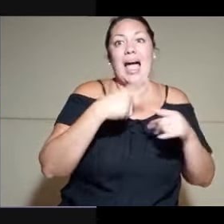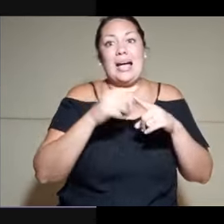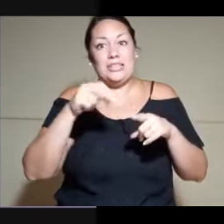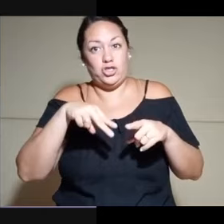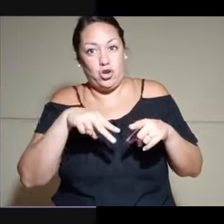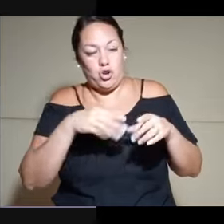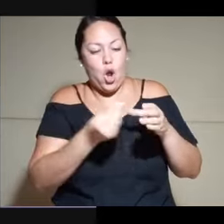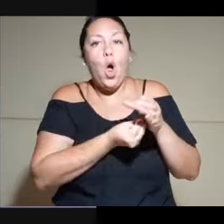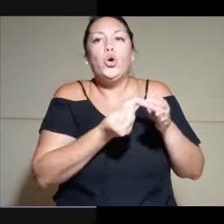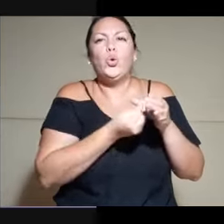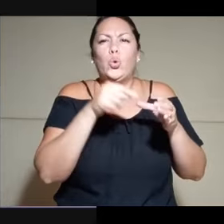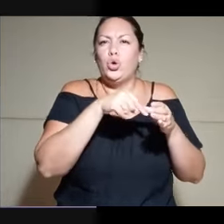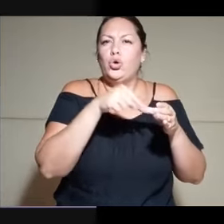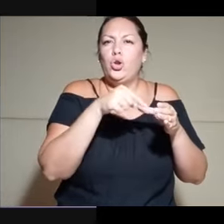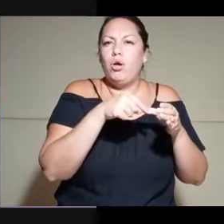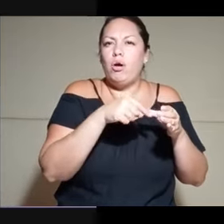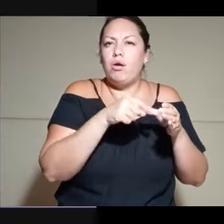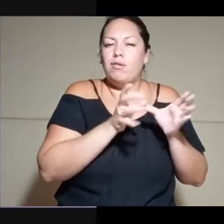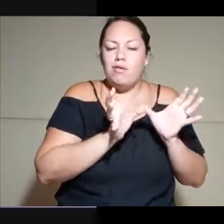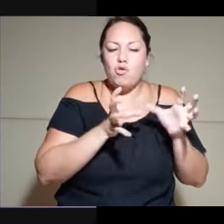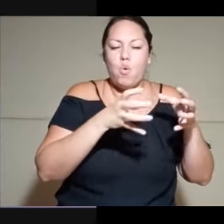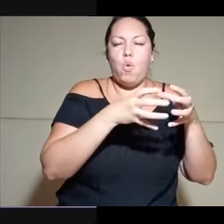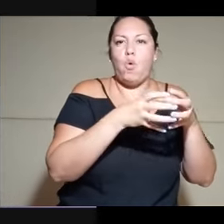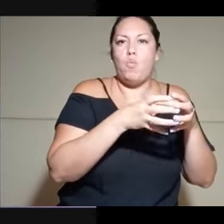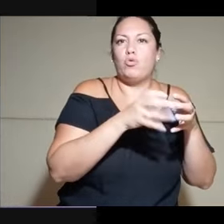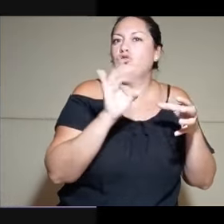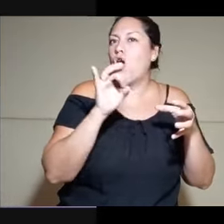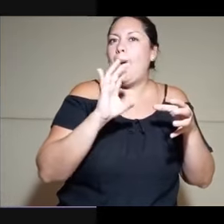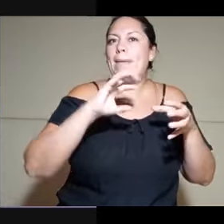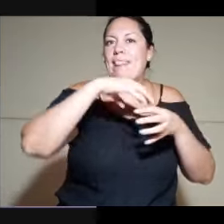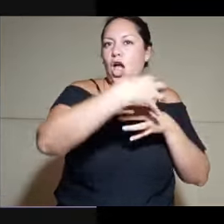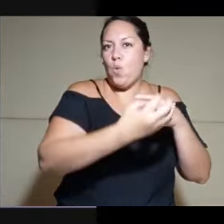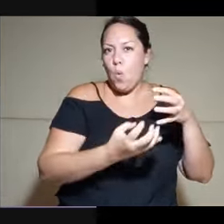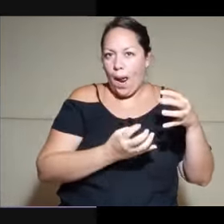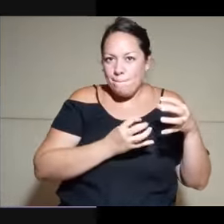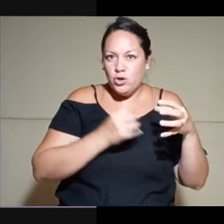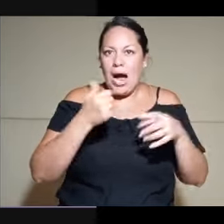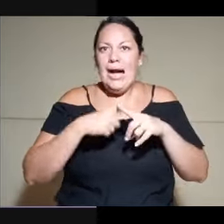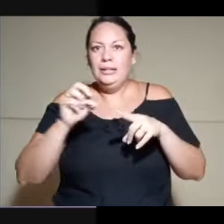de la neurona. Ustedes acuérdense que la neurona tiene el soma y tiene las dendritas y el axón. Bueno, los núcleos